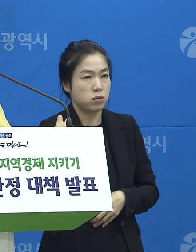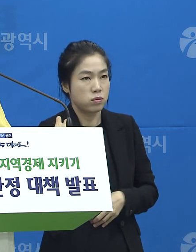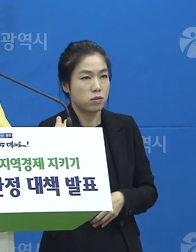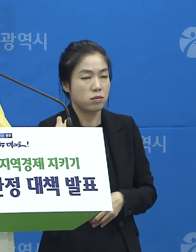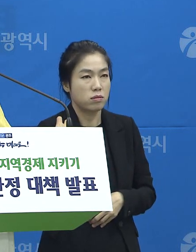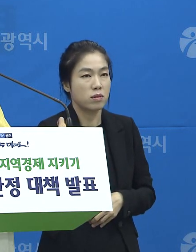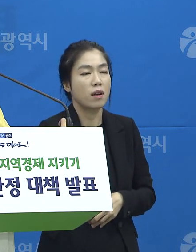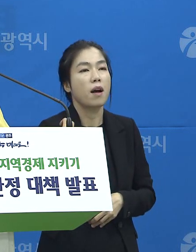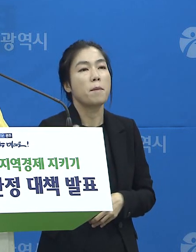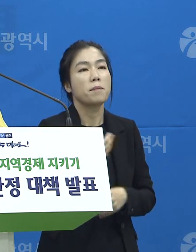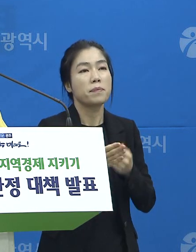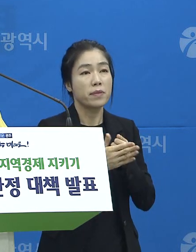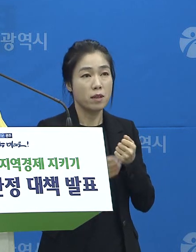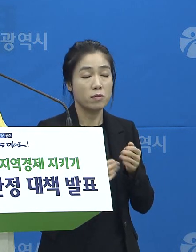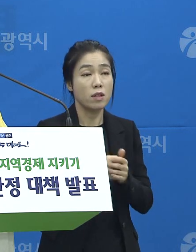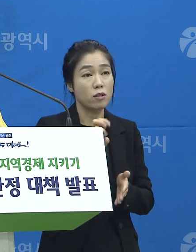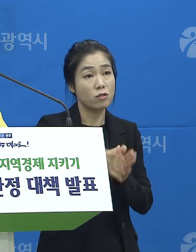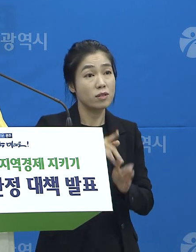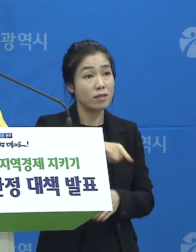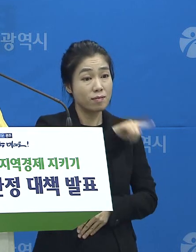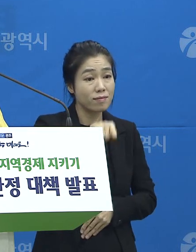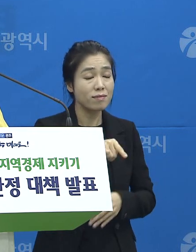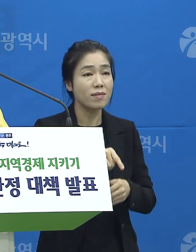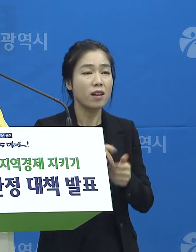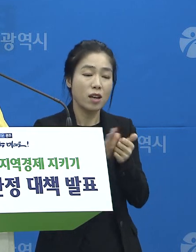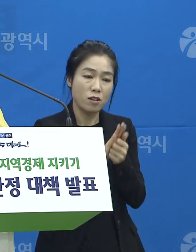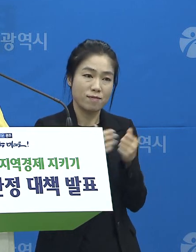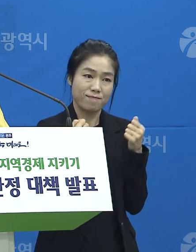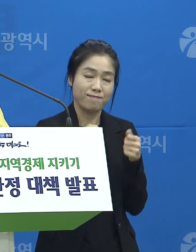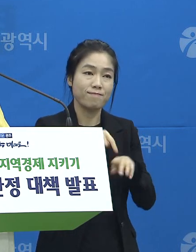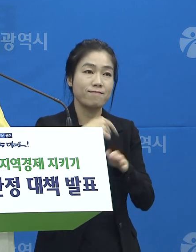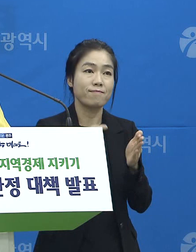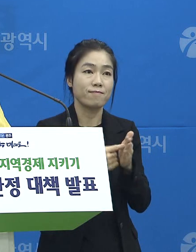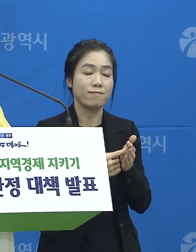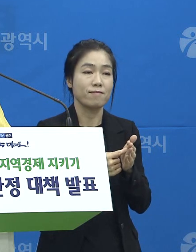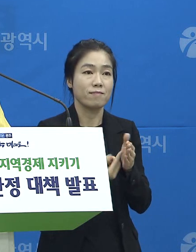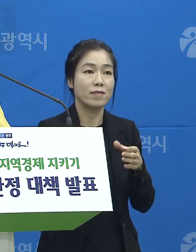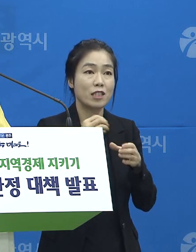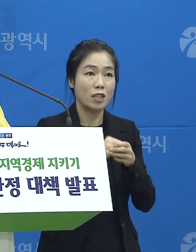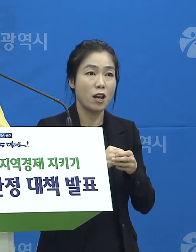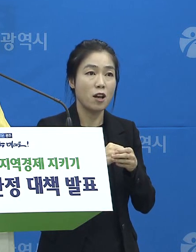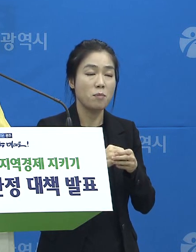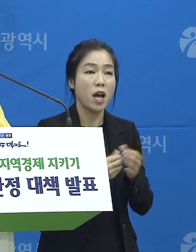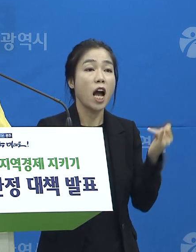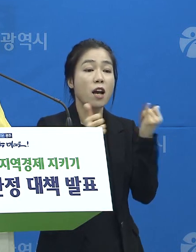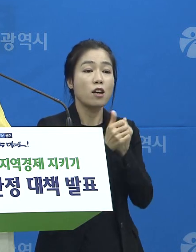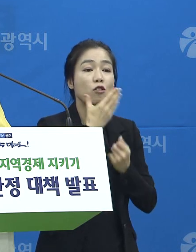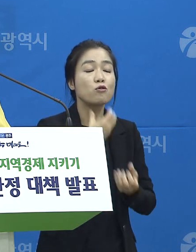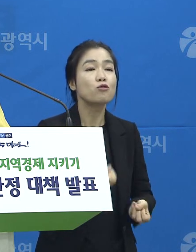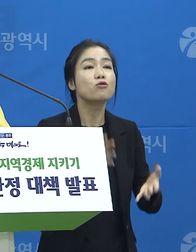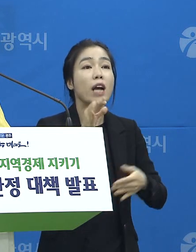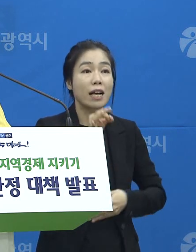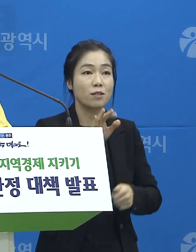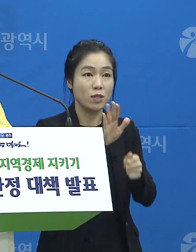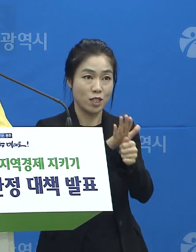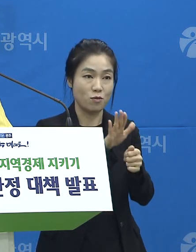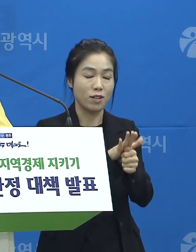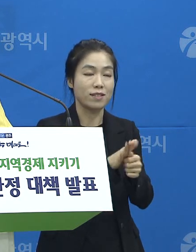했습니다. 이에 우리 시는 이들에게 위로와 응원의 마음을 담아 결혼 축하금을 지원하기로